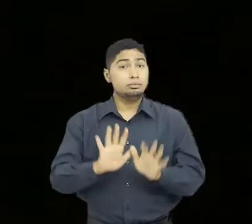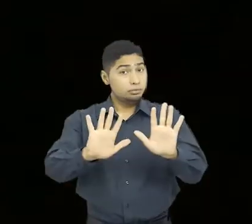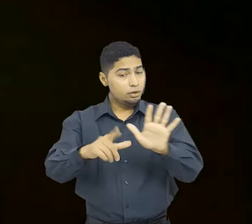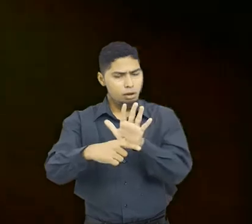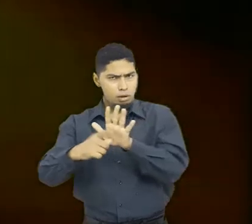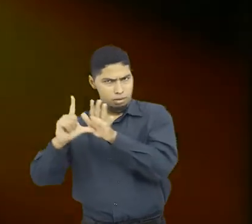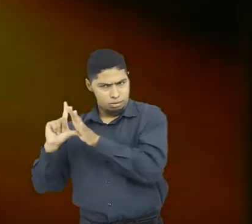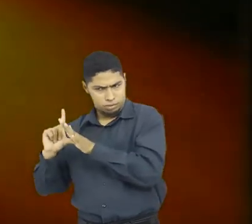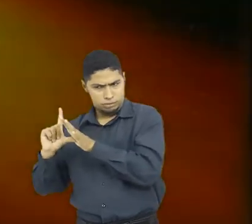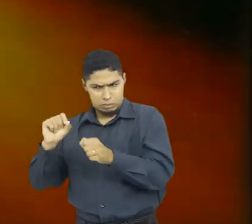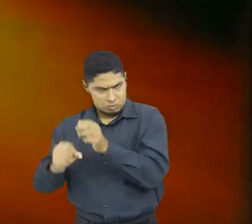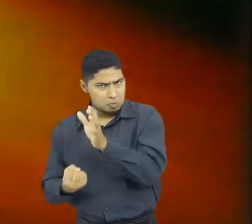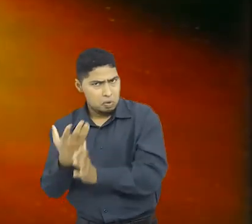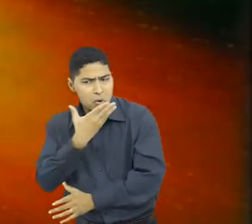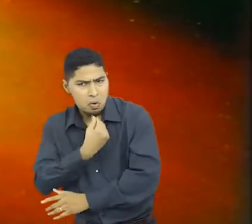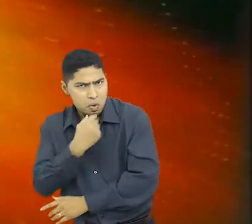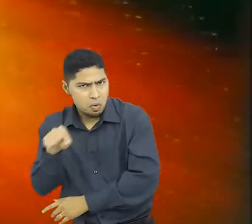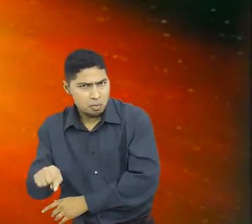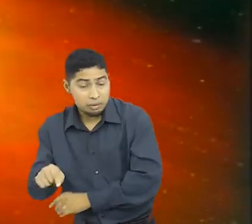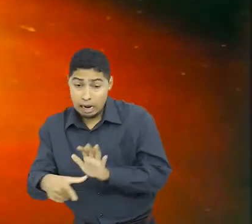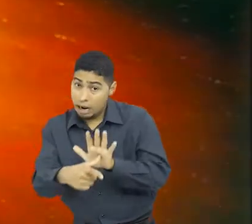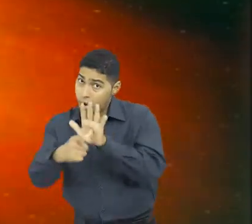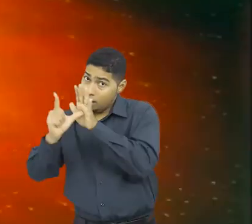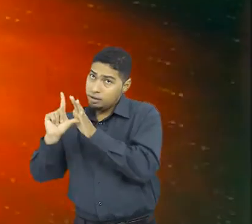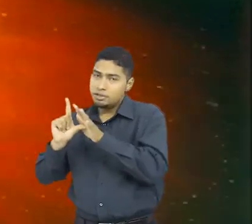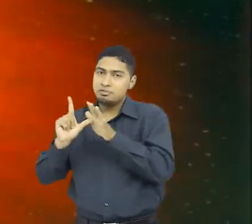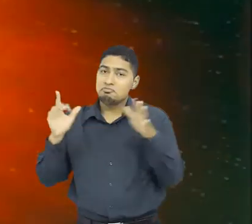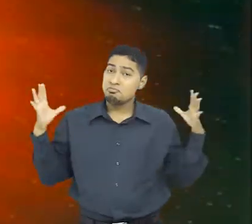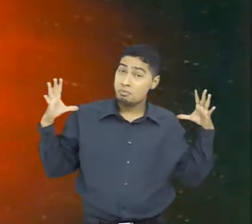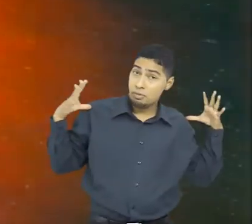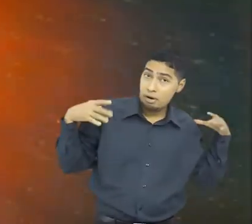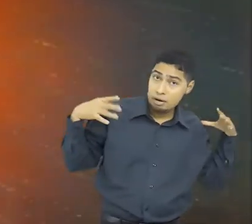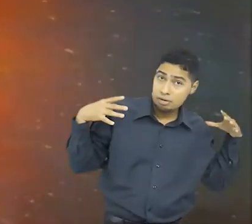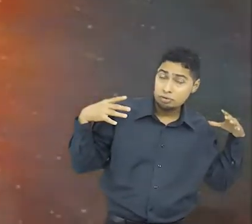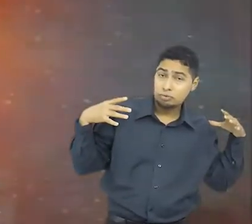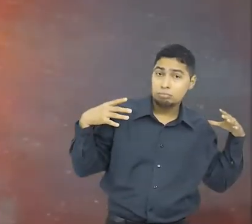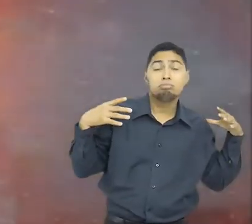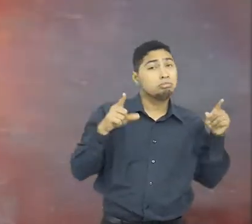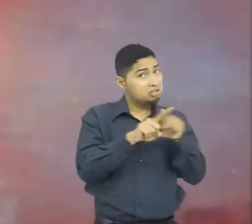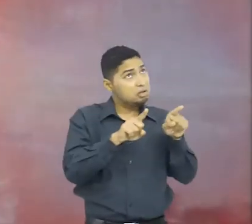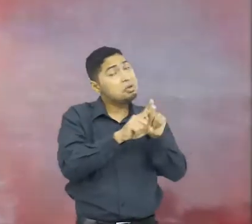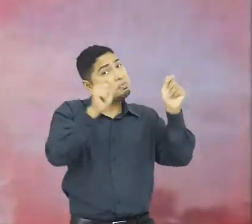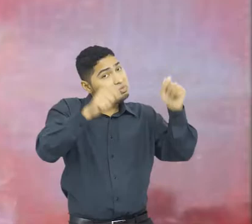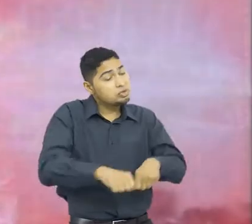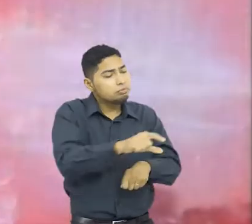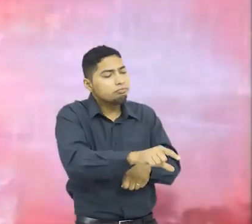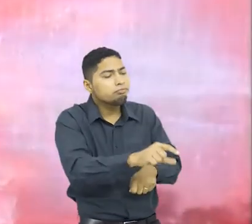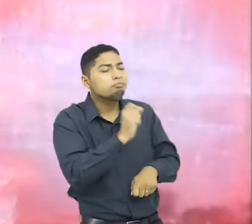Antes de criar o homem, Deus havia criado os anjos, aos quais também deu liberdade de escolha. É que